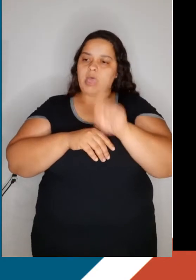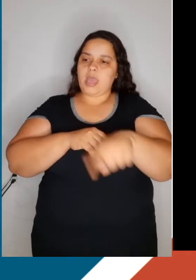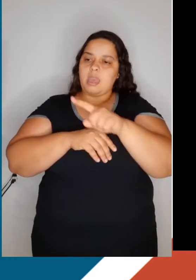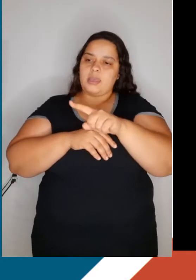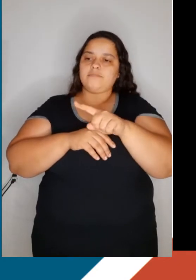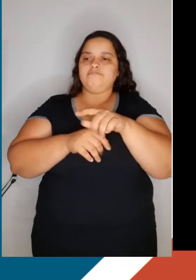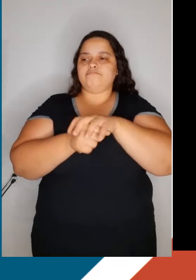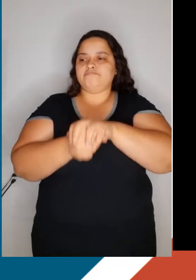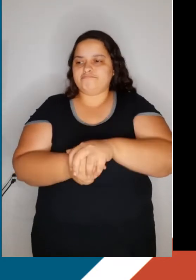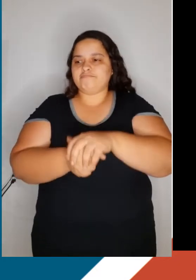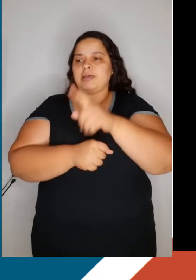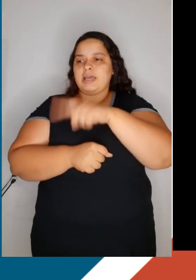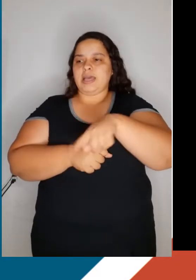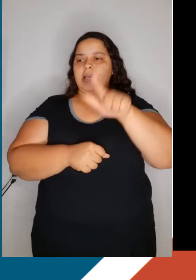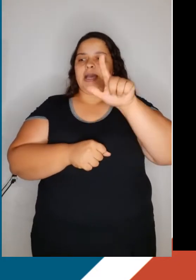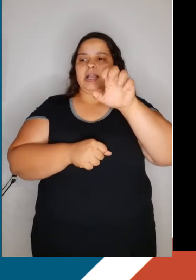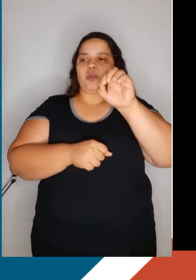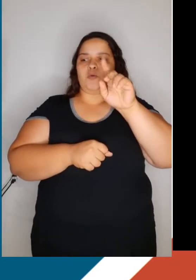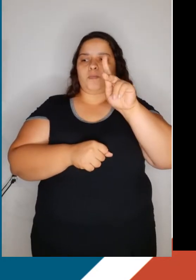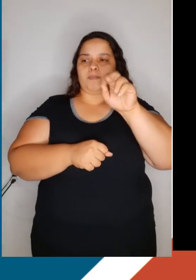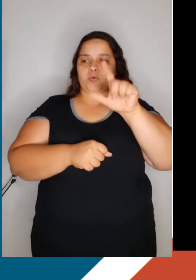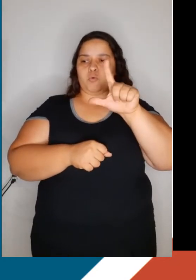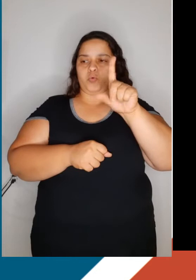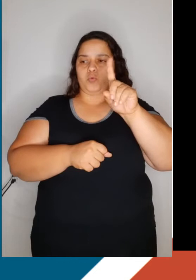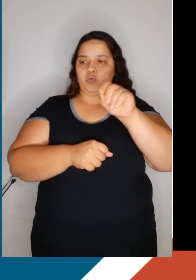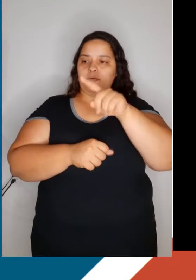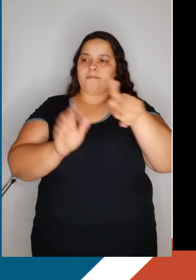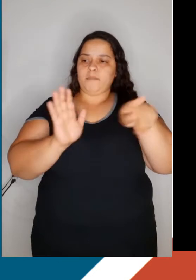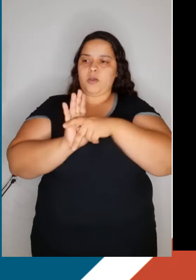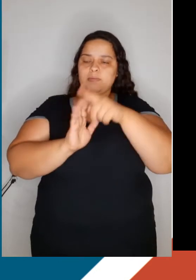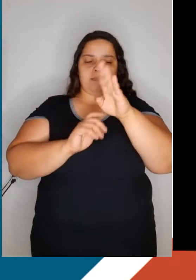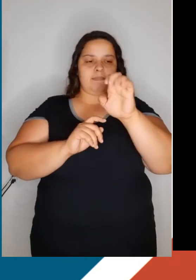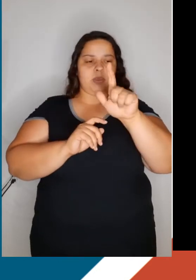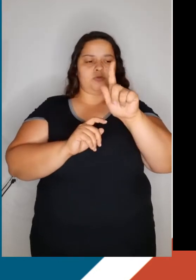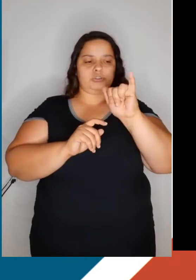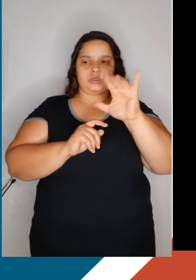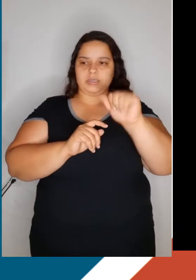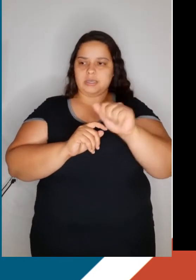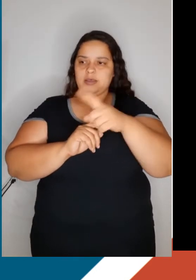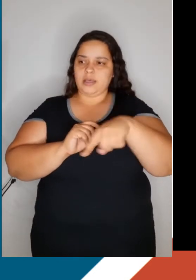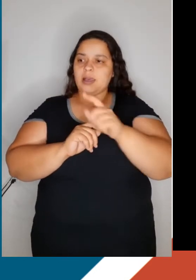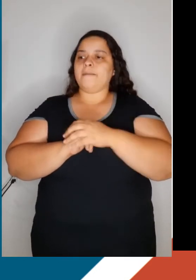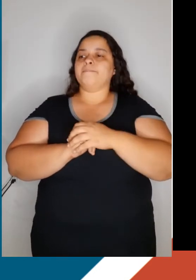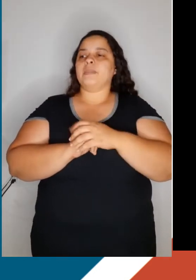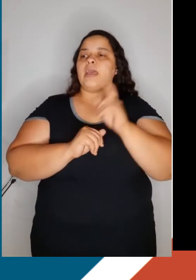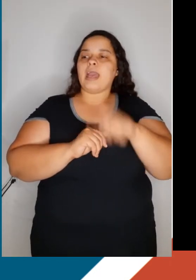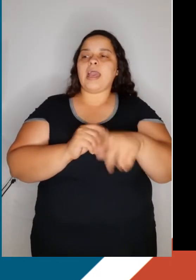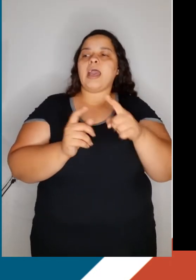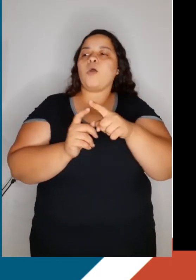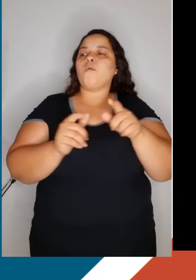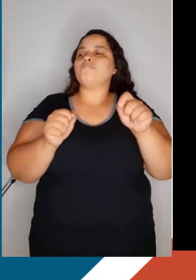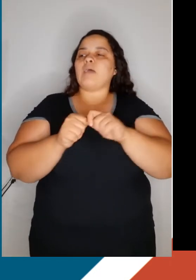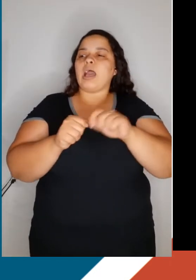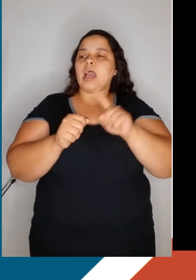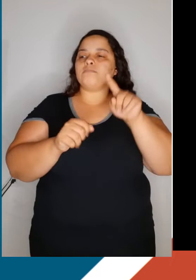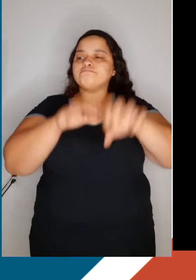colônia particular do rei Leopoldo II da Bélgica até 1908. Os principais produtos comercializados eram marfim,